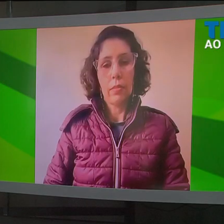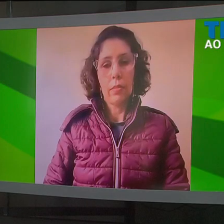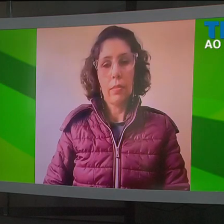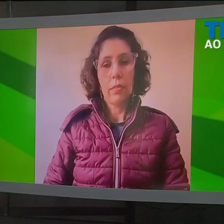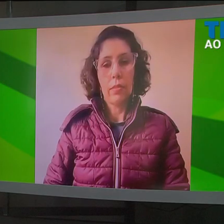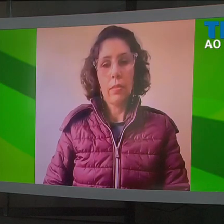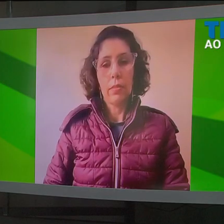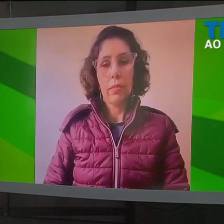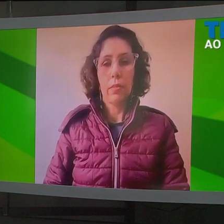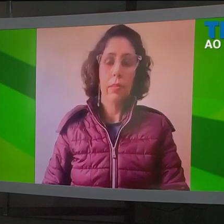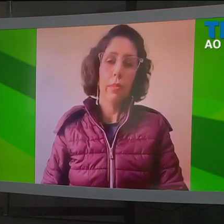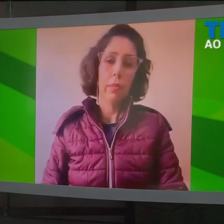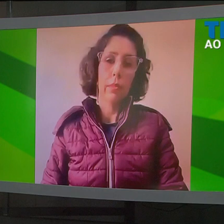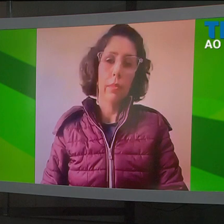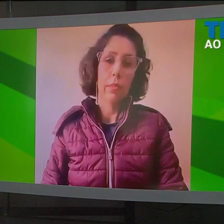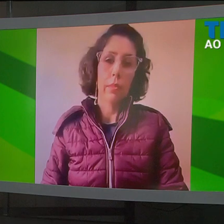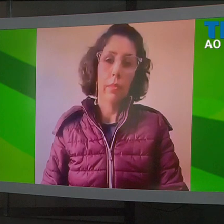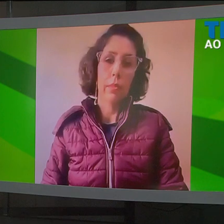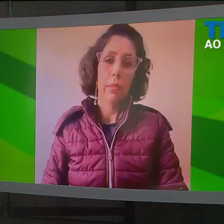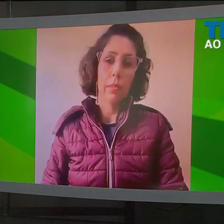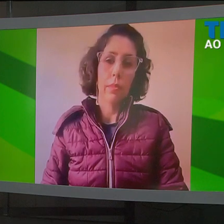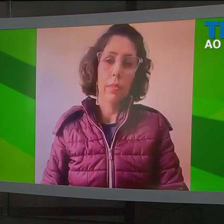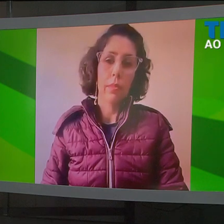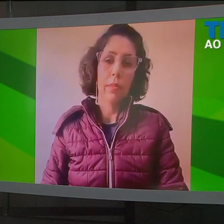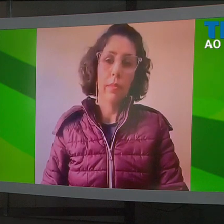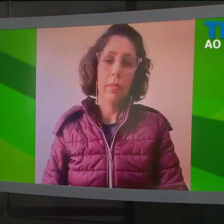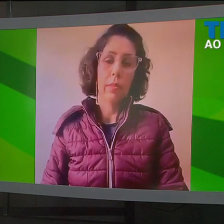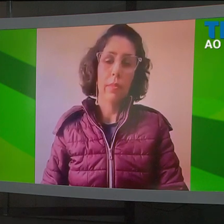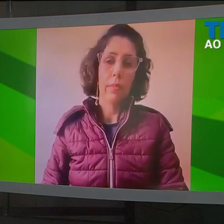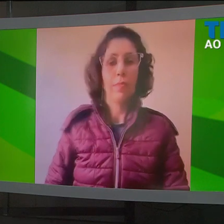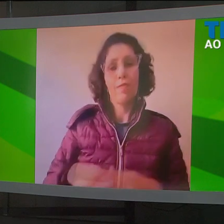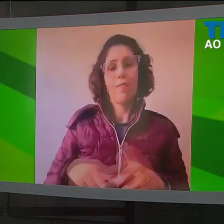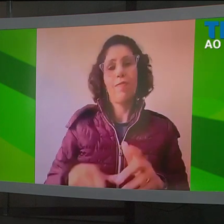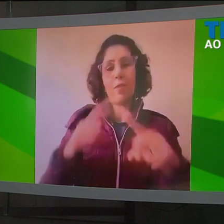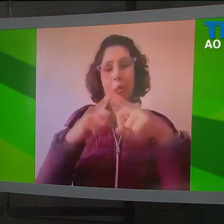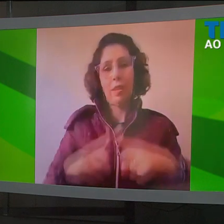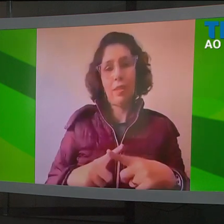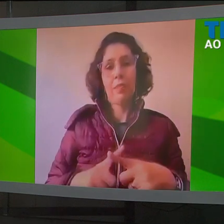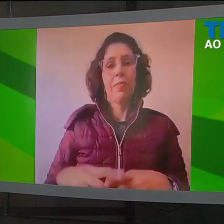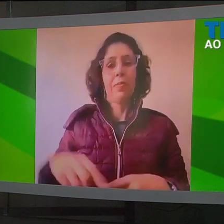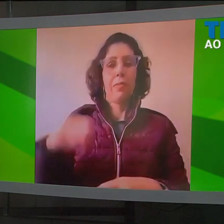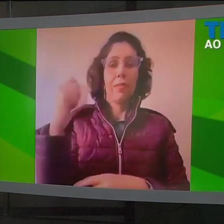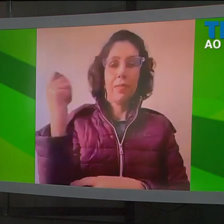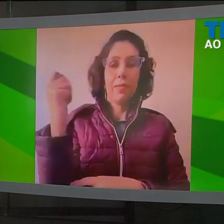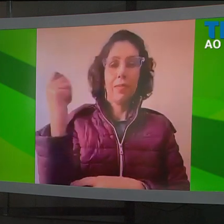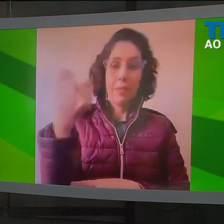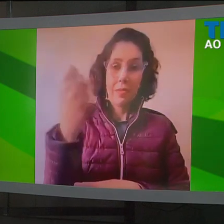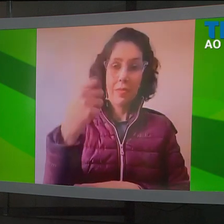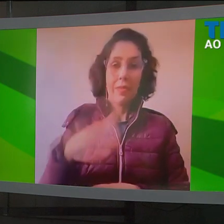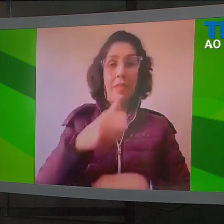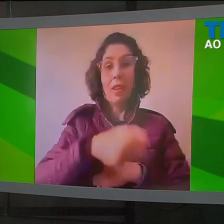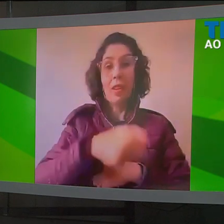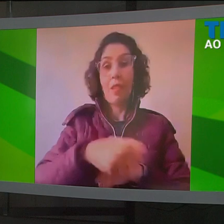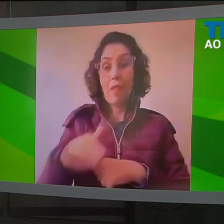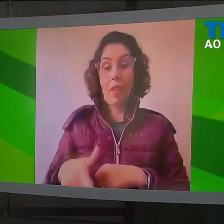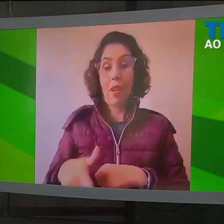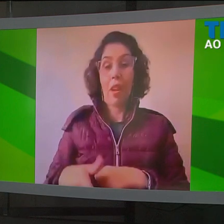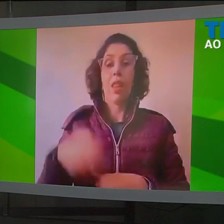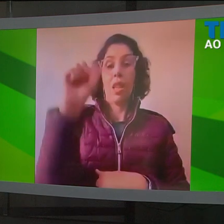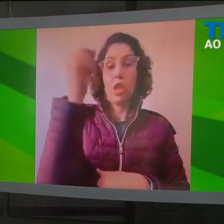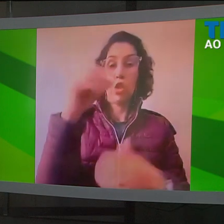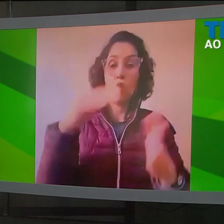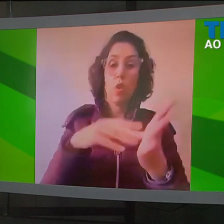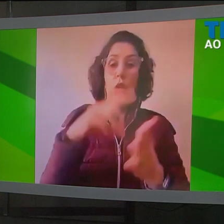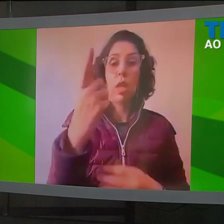só lembrando então, primeiro campeonato estadual de mini-volley, sábado, Alvorada, o ginásio municipal Tancredo Neves, das 8 às 18